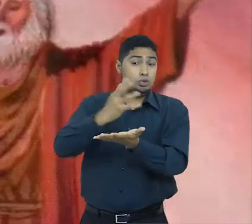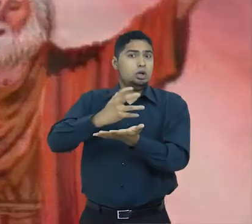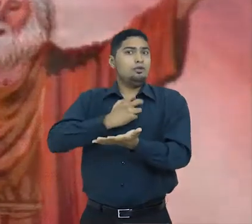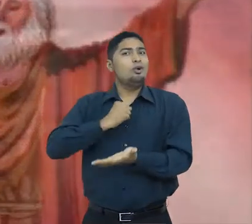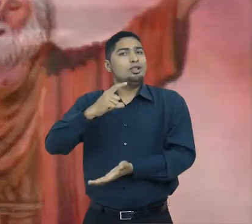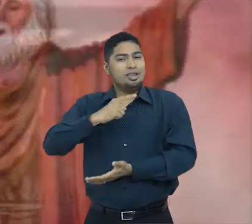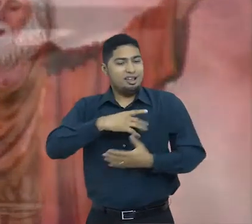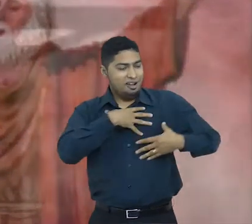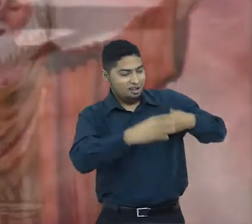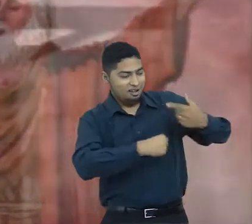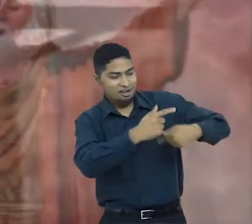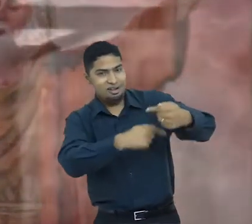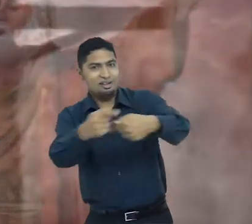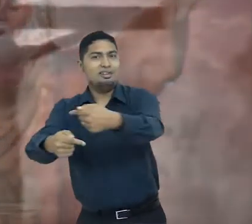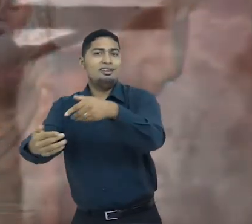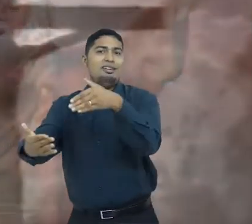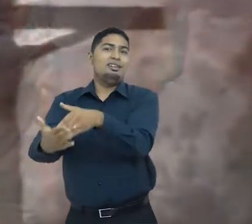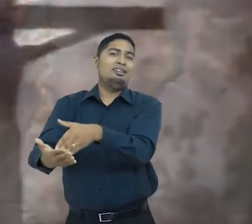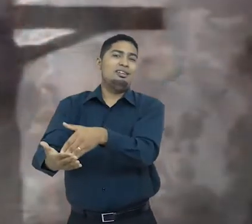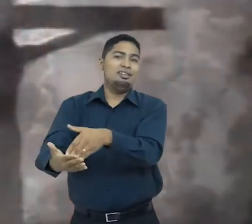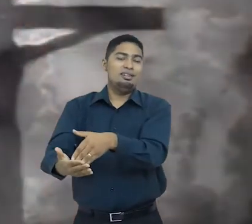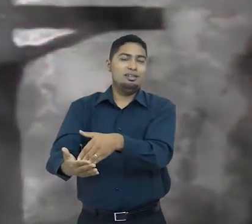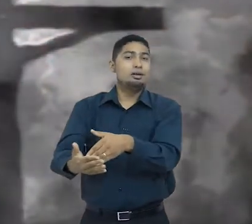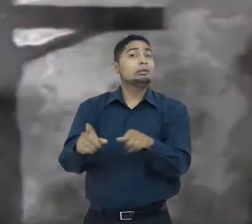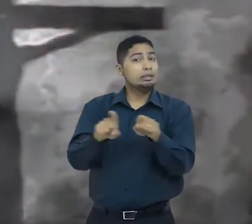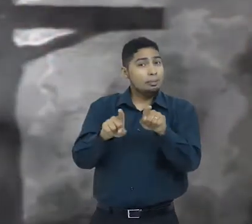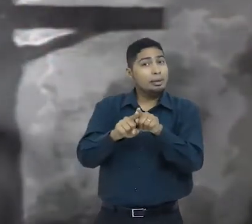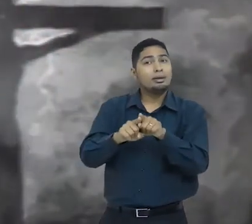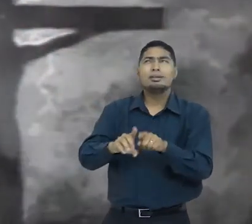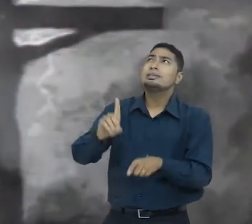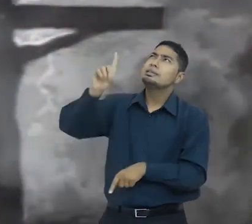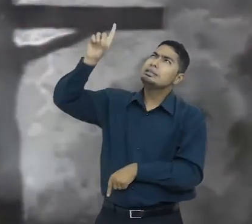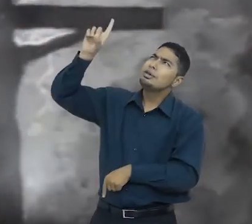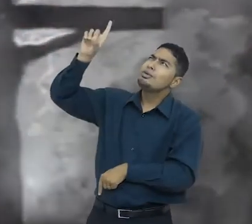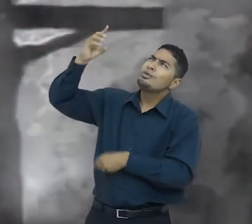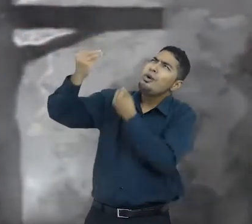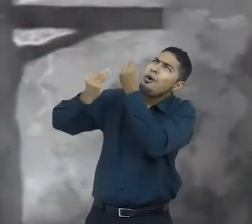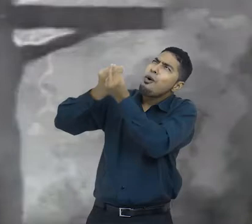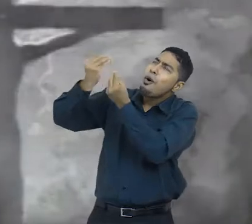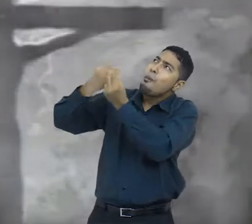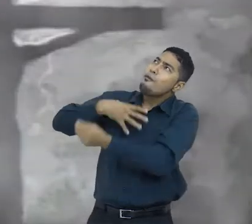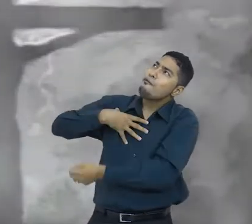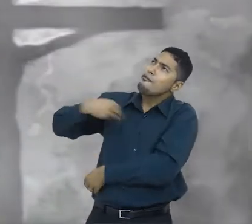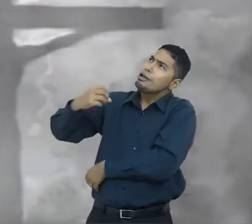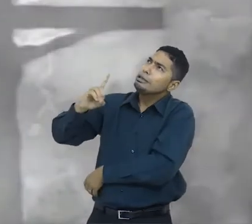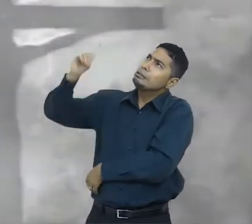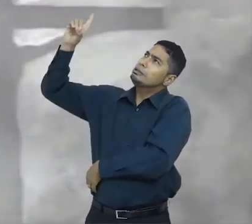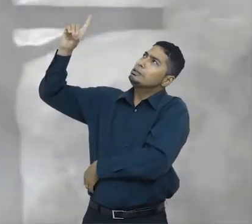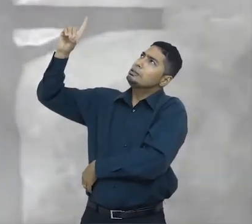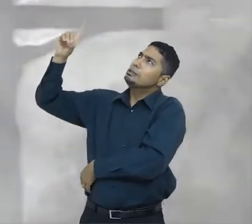teste também ilustrou como Deus, o Pai Celeste, um dia ofereceria seu único filho em sacrifício pelos pecados do